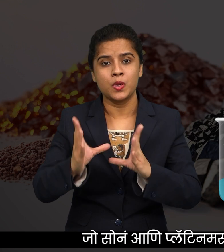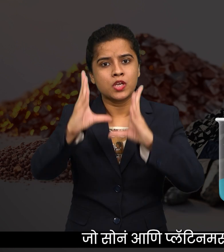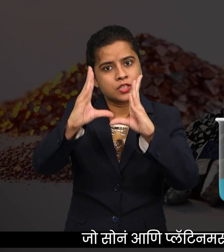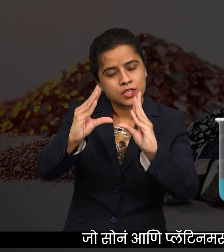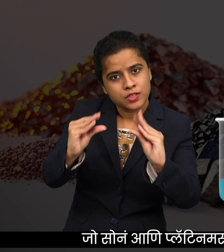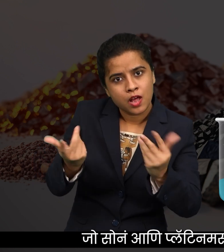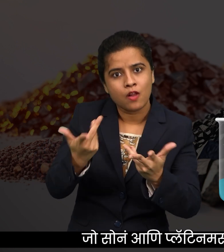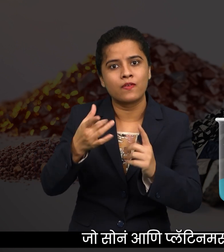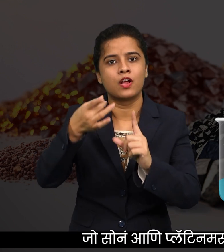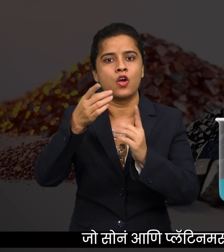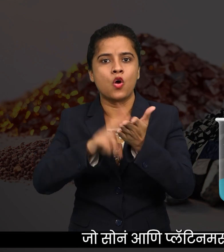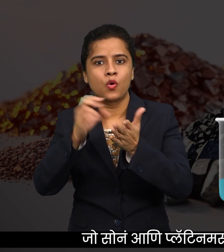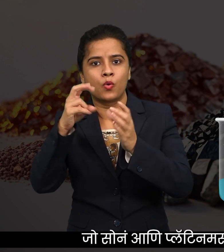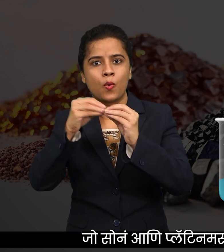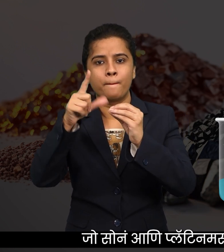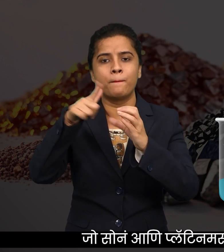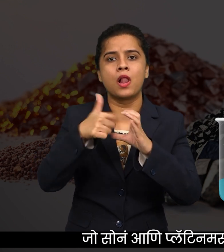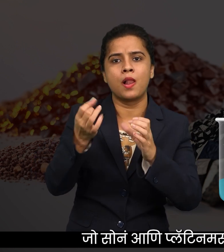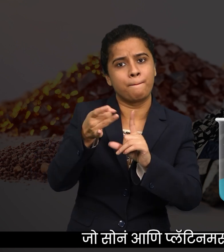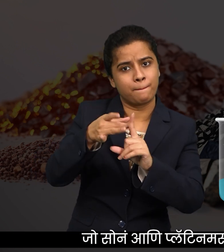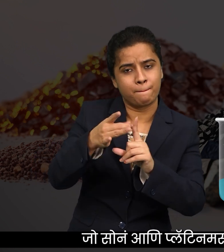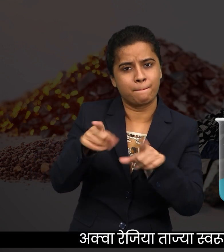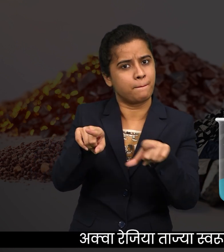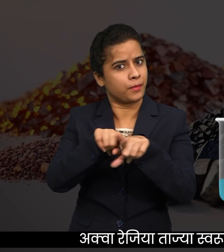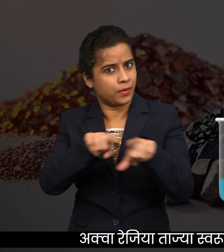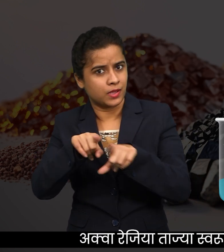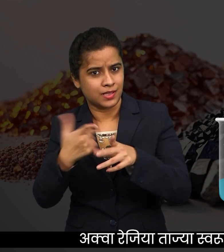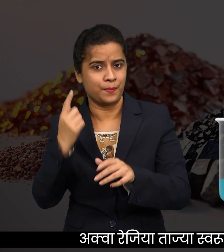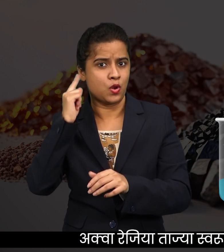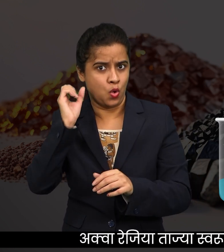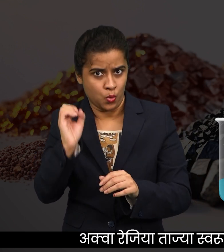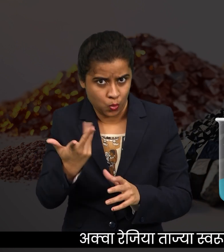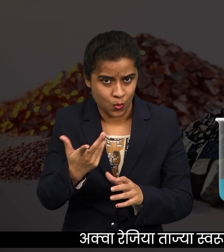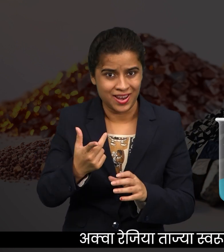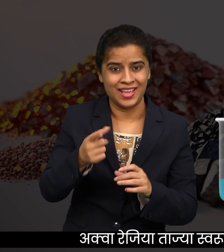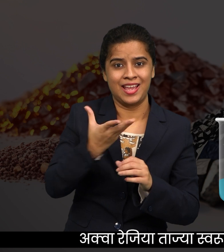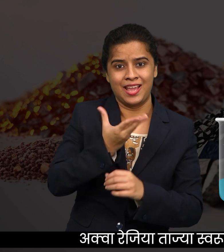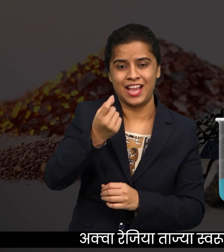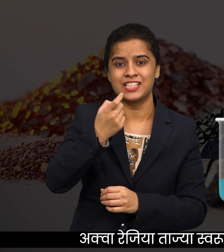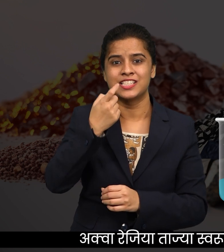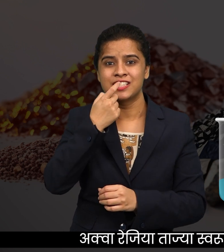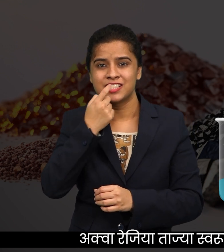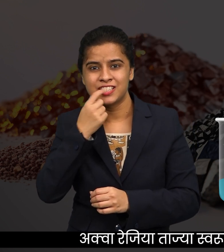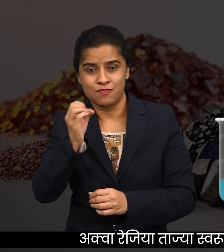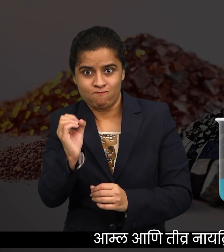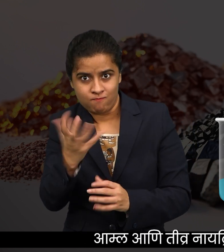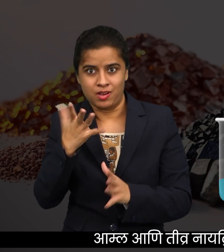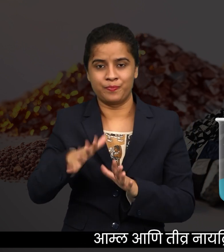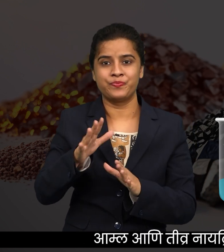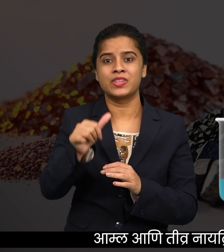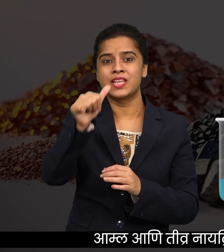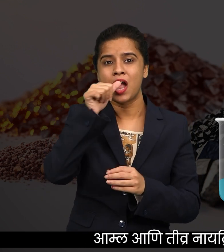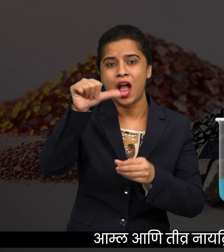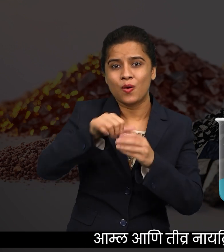आणि प्लॅटिनमसारख्या मौल्यवान धातूंना विरघळवू शकतो. ॲक्वारेझिया ताज्या स्वरूपात तयार करण्यासाठी तीव्र हायड्रोक्लोरिक